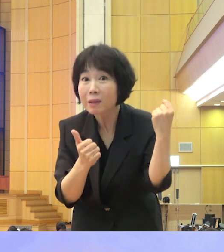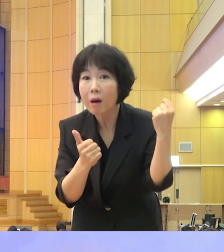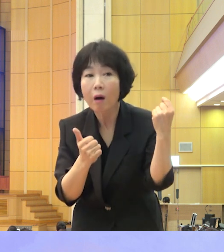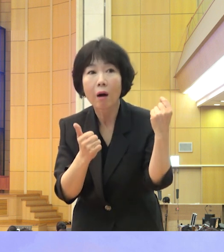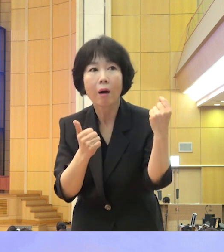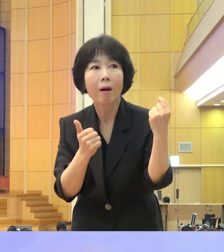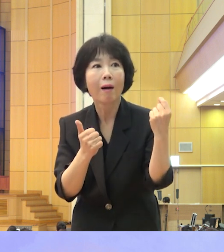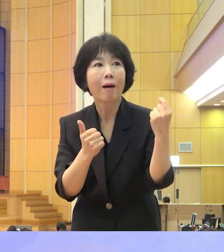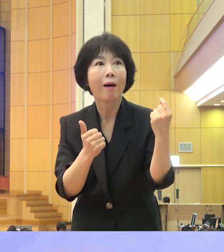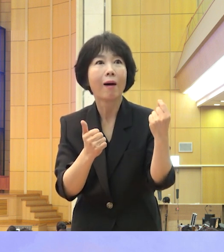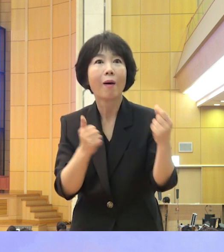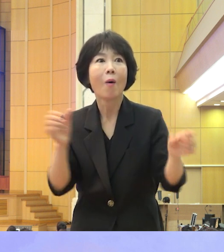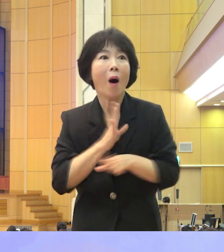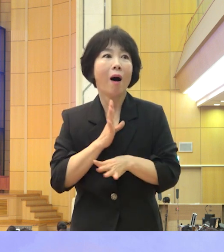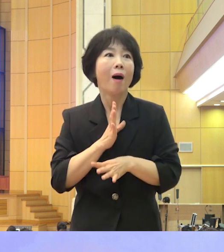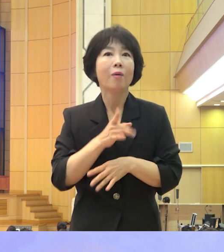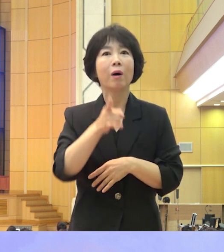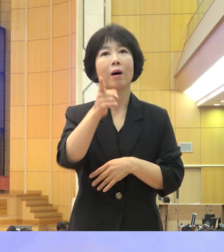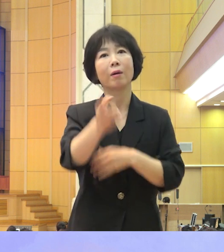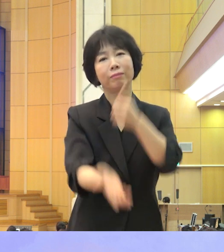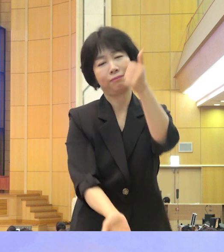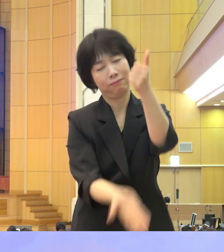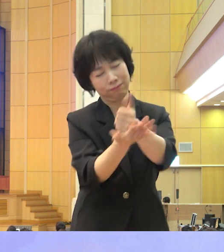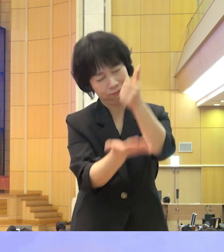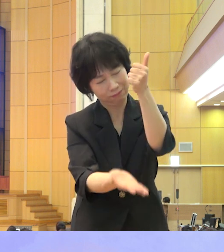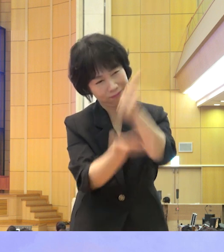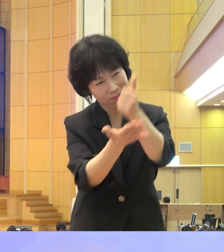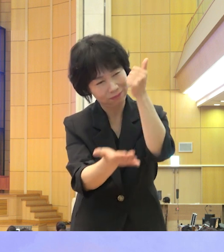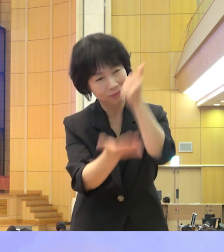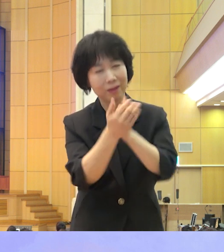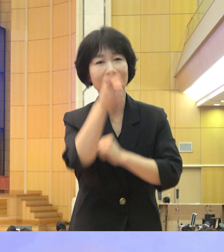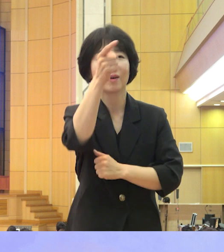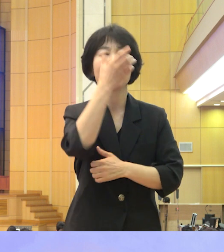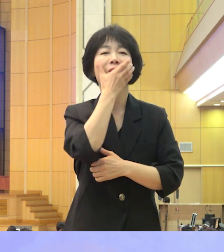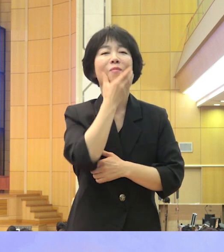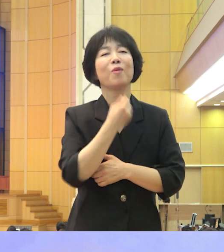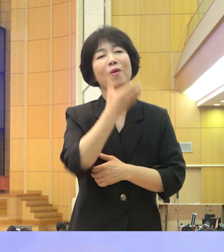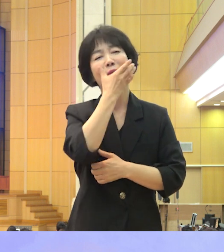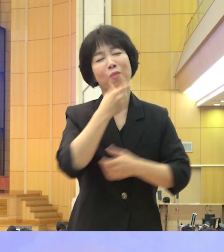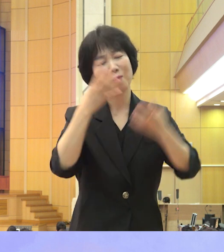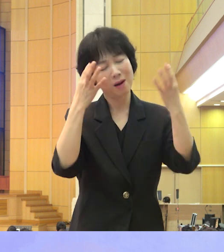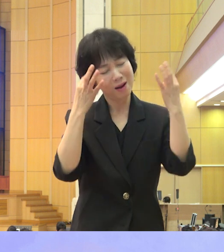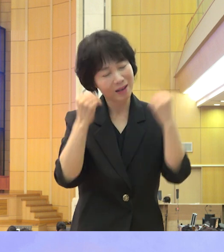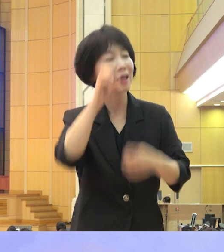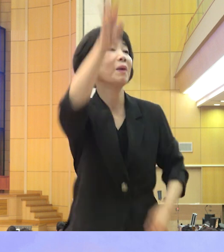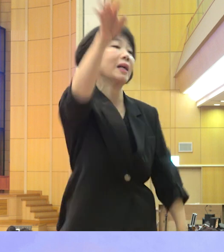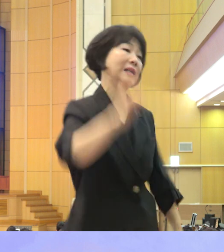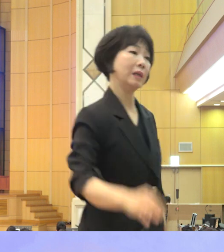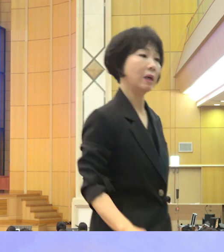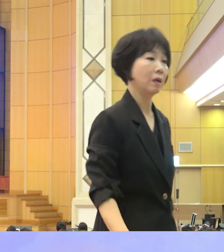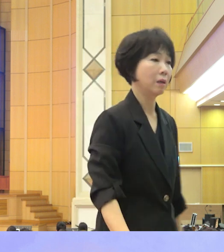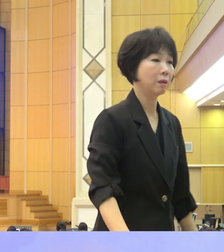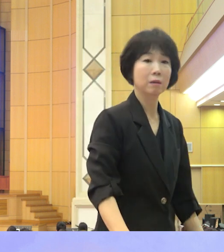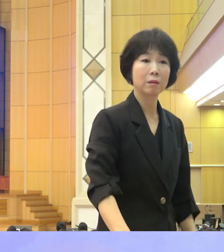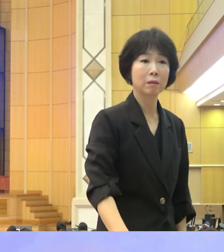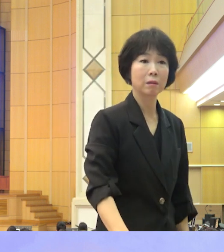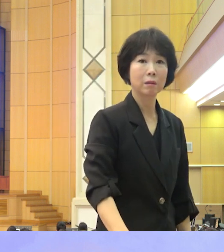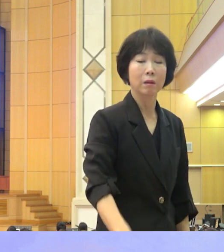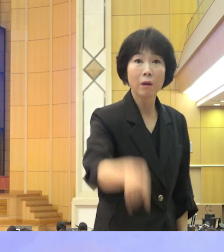아들, 독생자 아들이라는 거예요. 그랬더니 예수님이 대답하여 이르시되, 바요나는